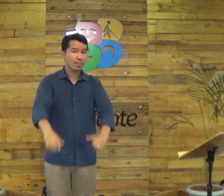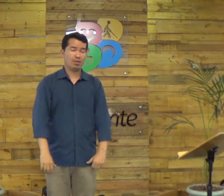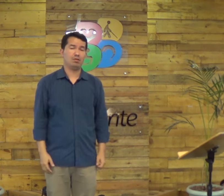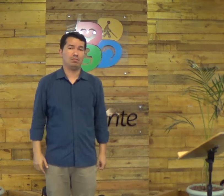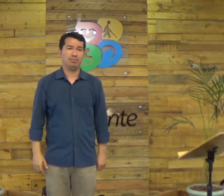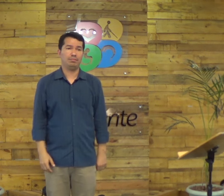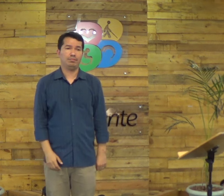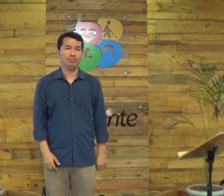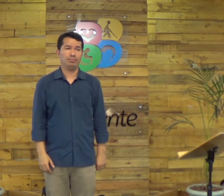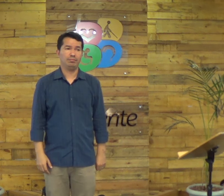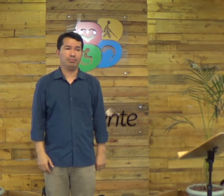Ele quer abençoar vocês,